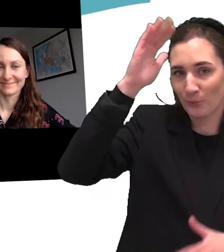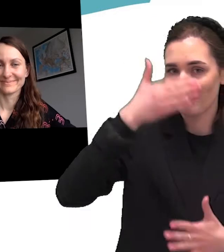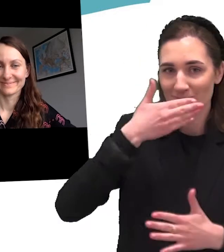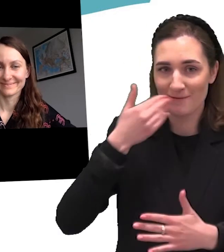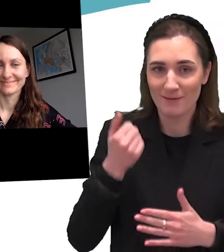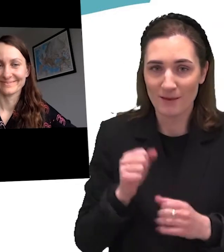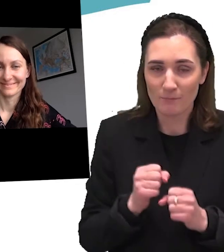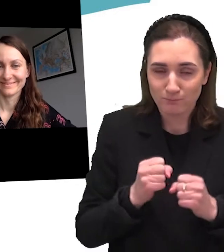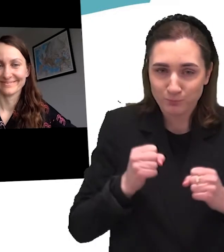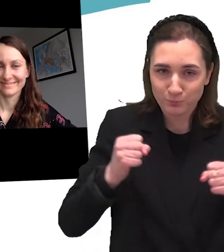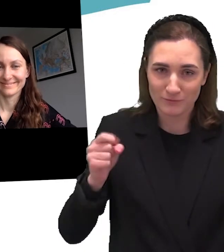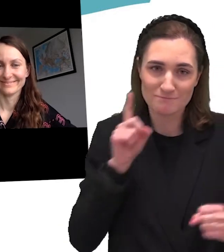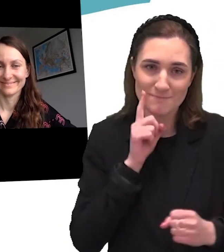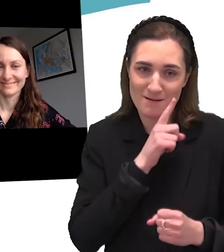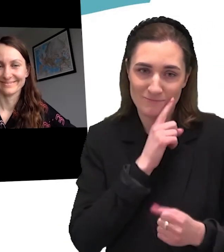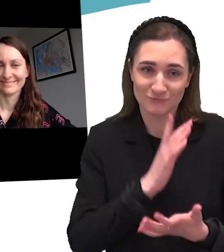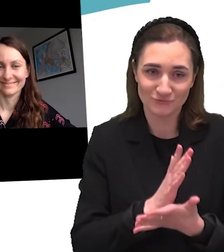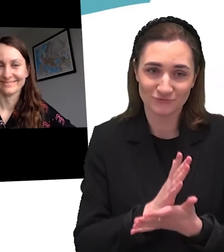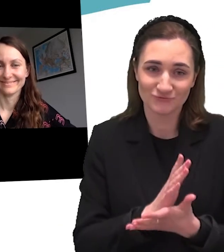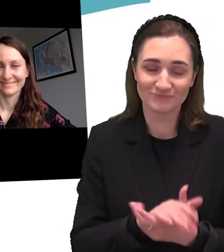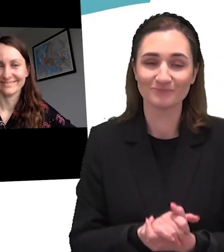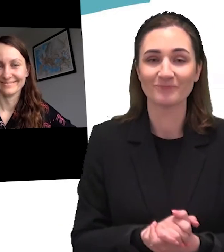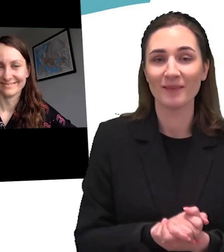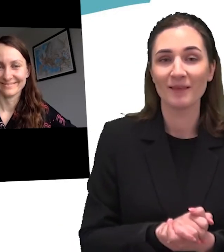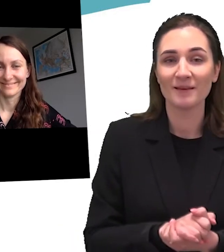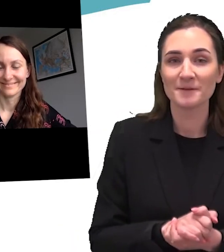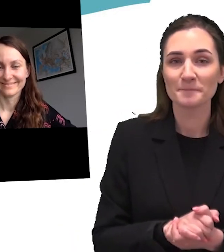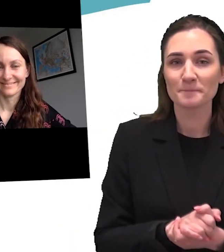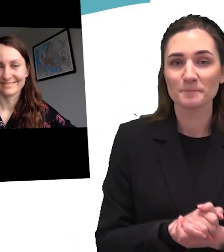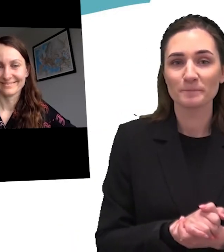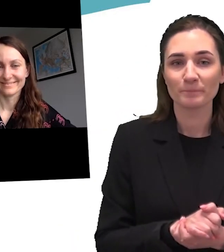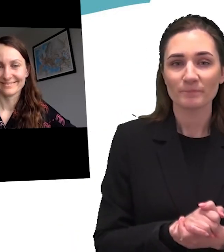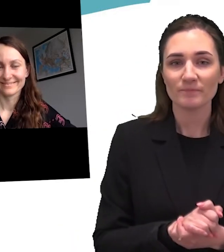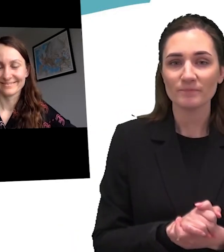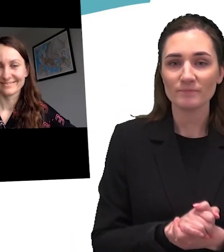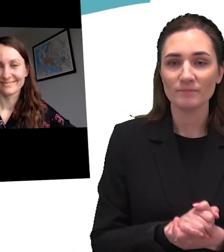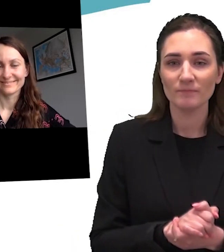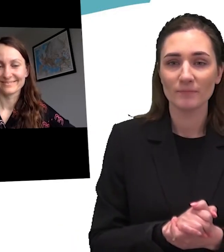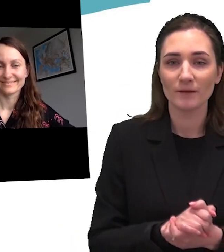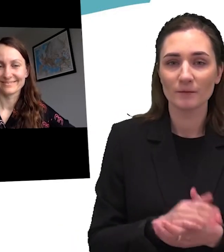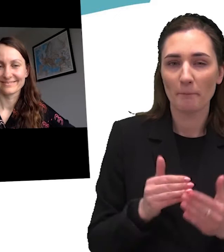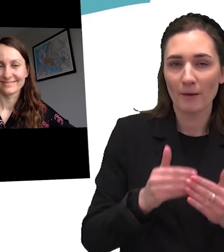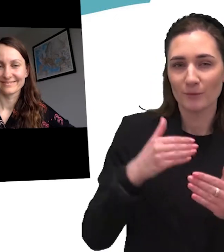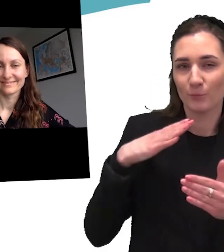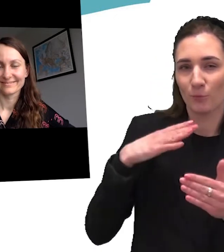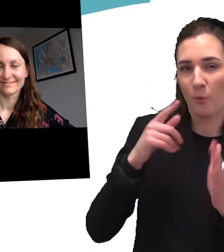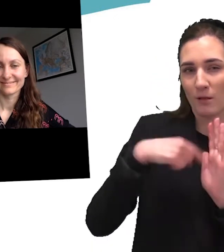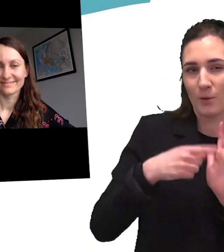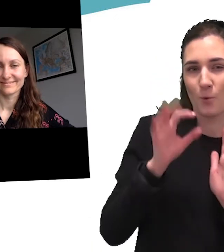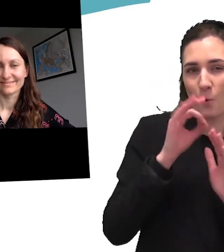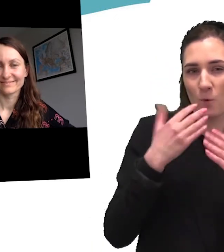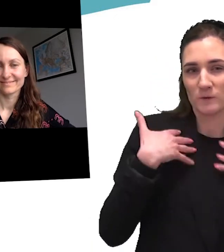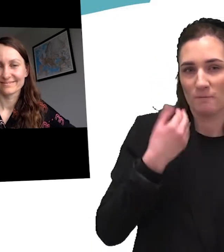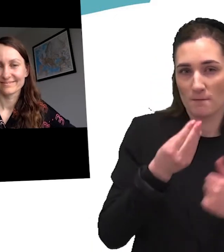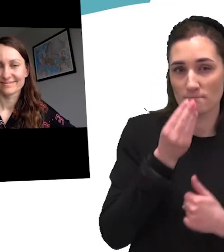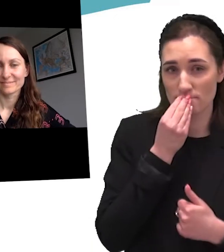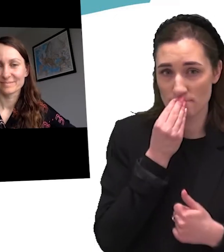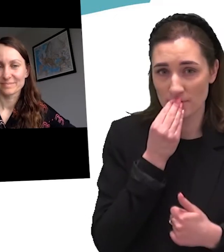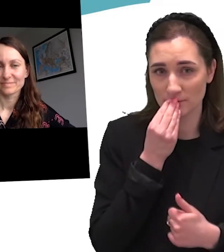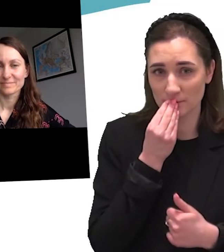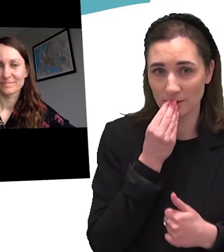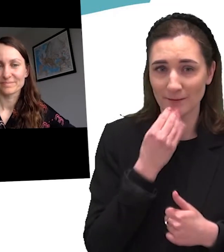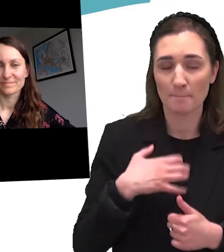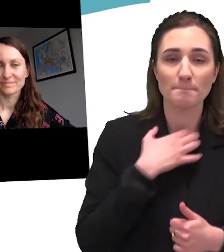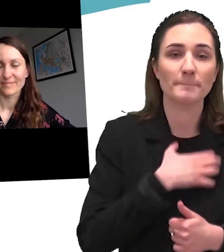į ūgį jau nebeauga, auga tik tai kitą pusę. Tai ko irgi klaidos, prieš tai dar klausot